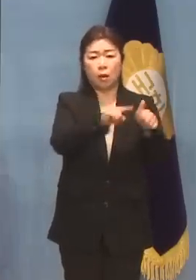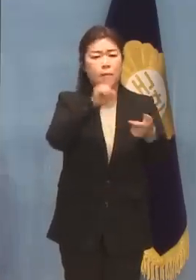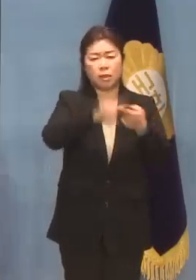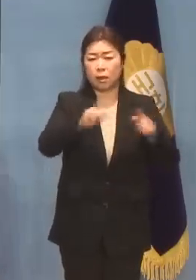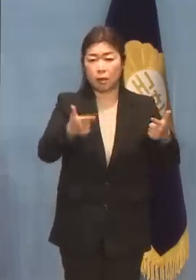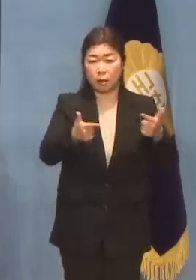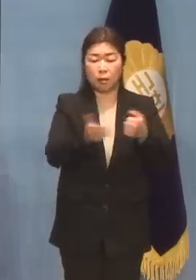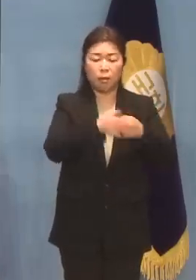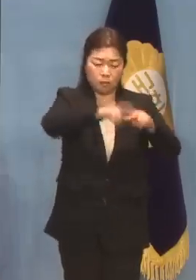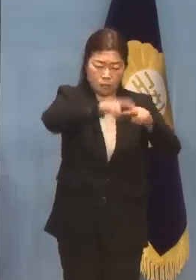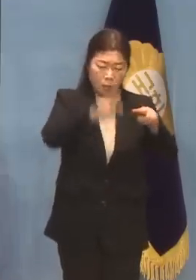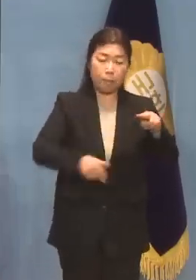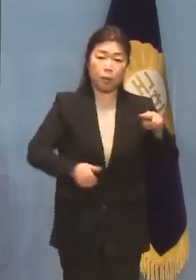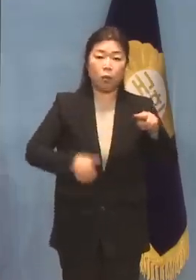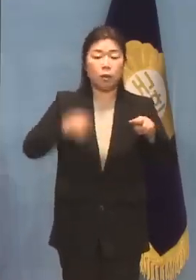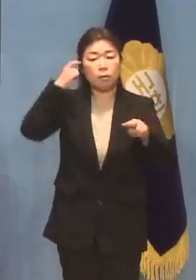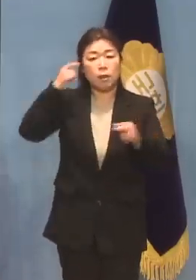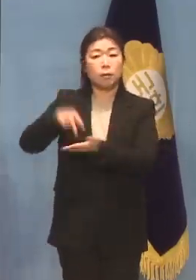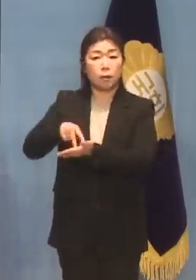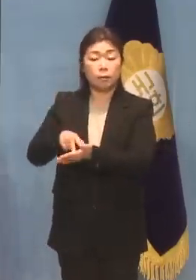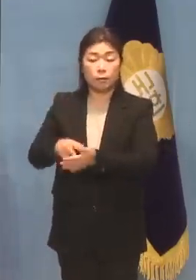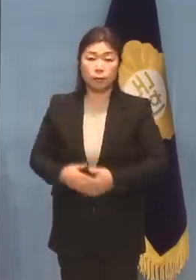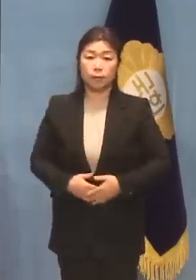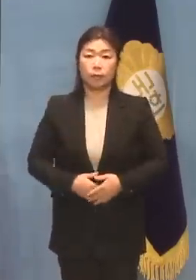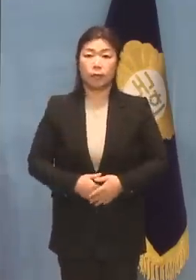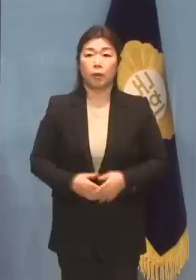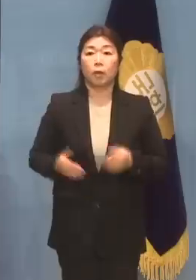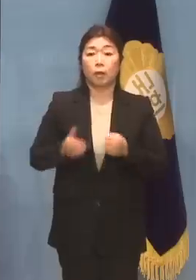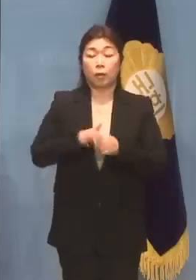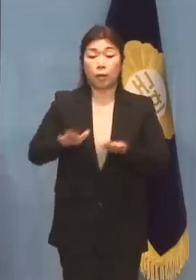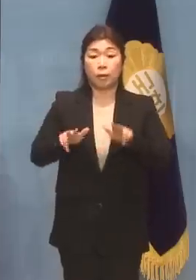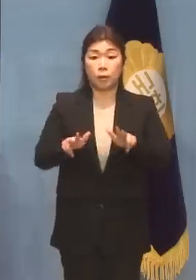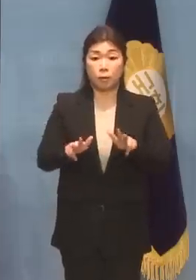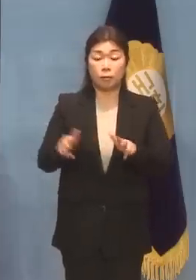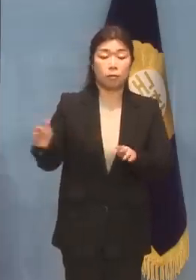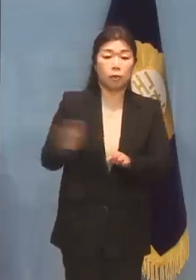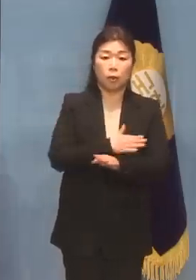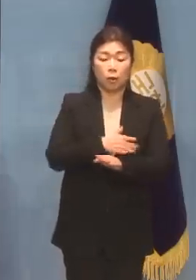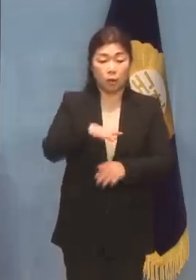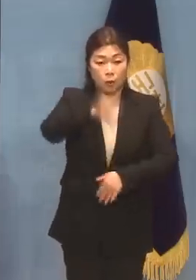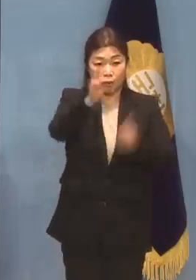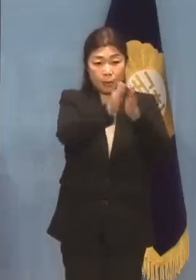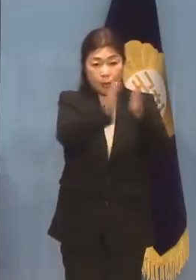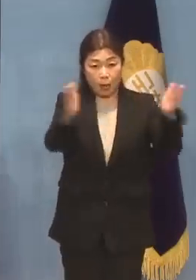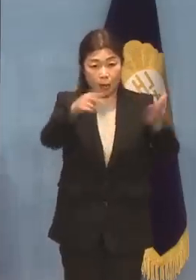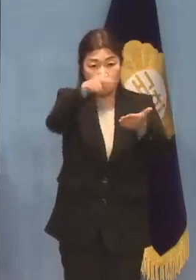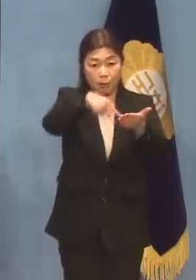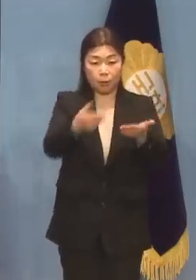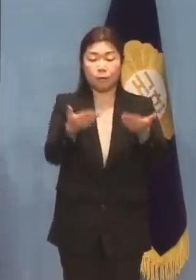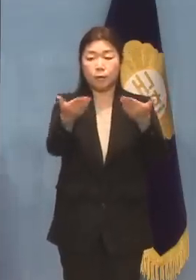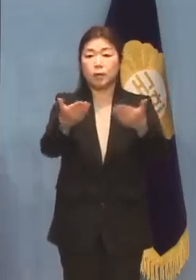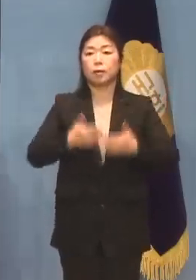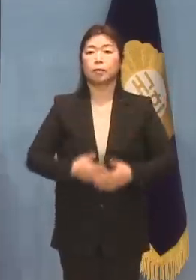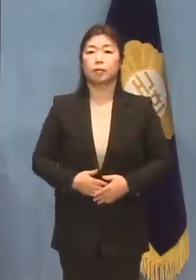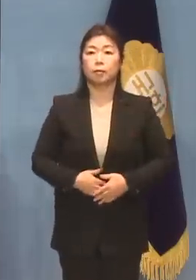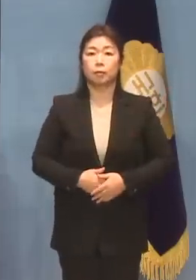사퇴하는 게 맞지 않냐. 이런 의견입니다. 그래서 이 기자회견문 제가 도입 부분을 낭독을 하겠습니다.